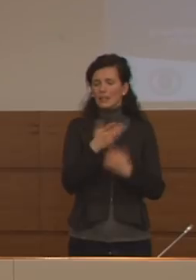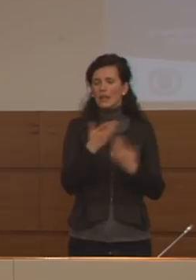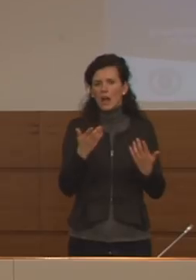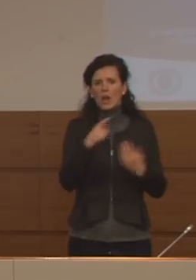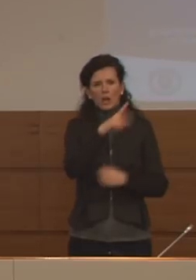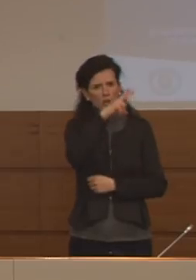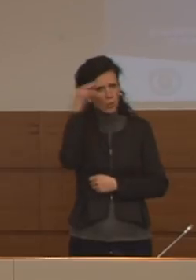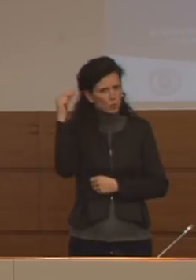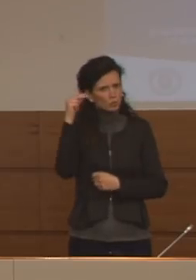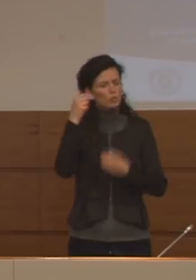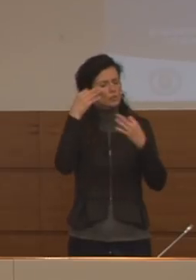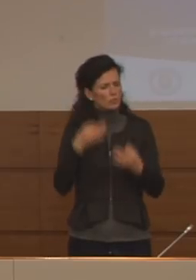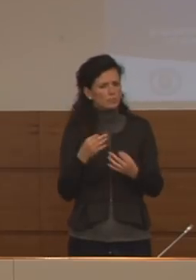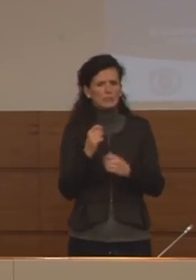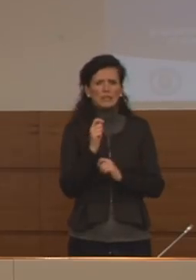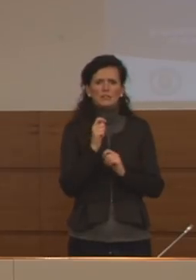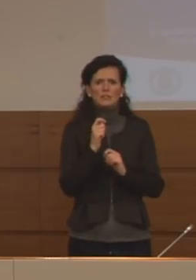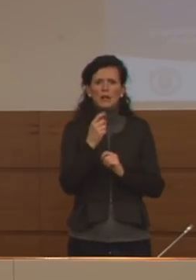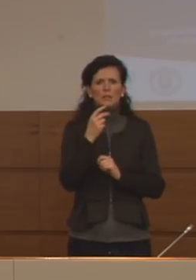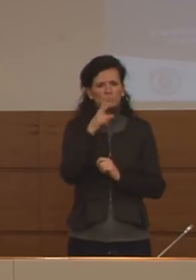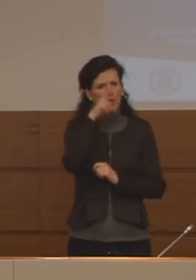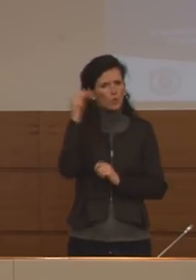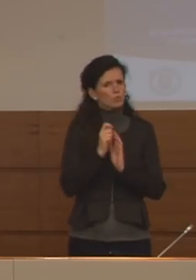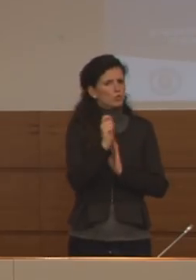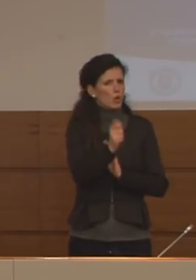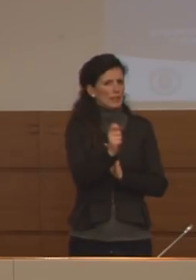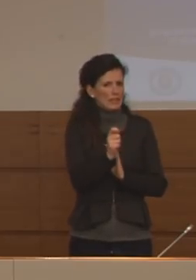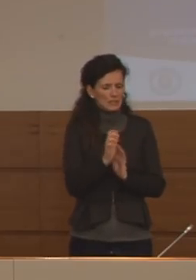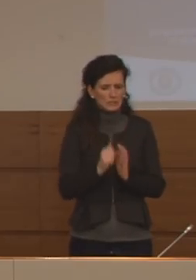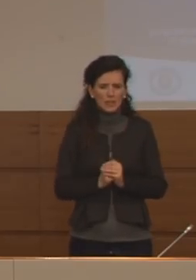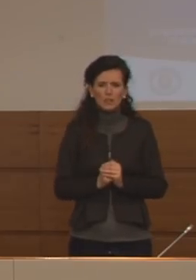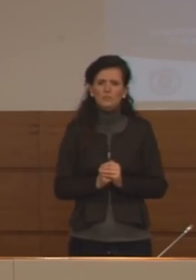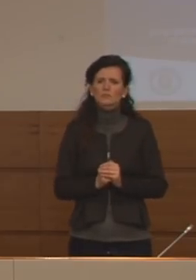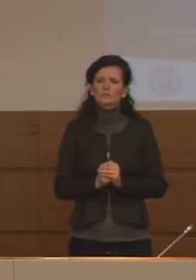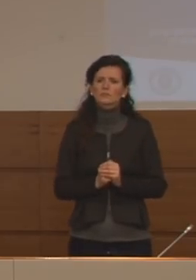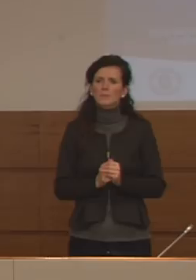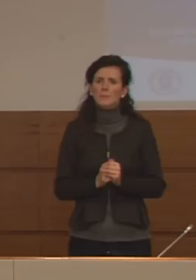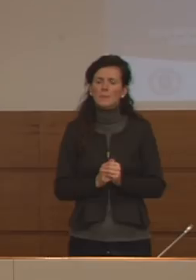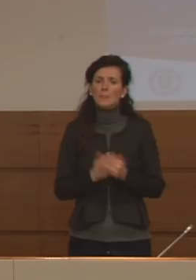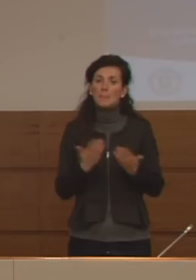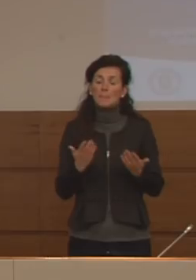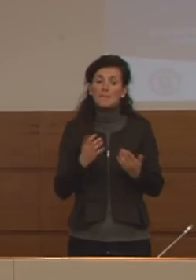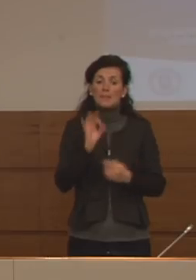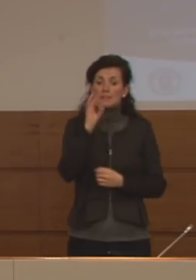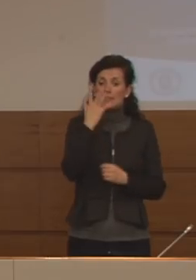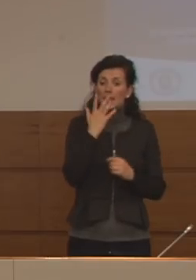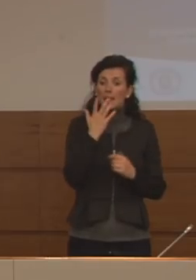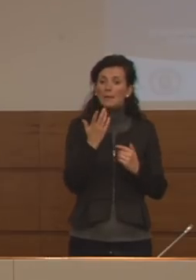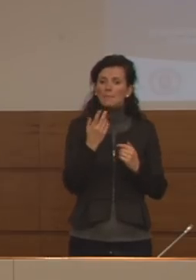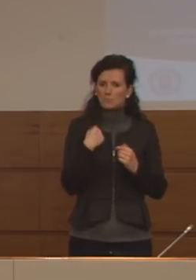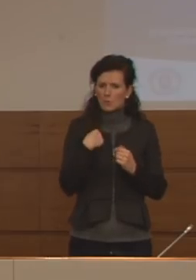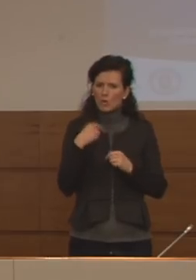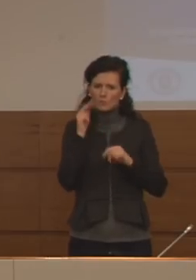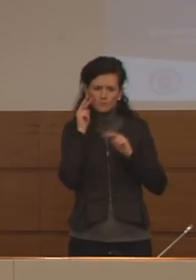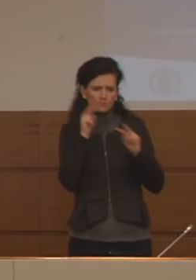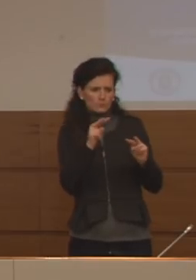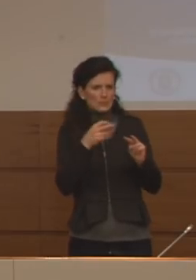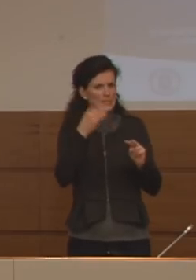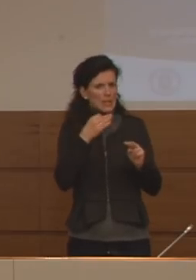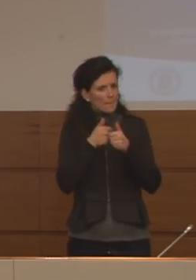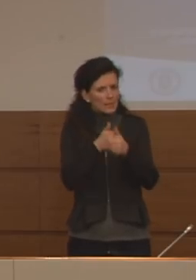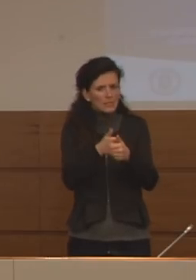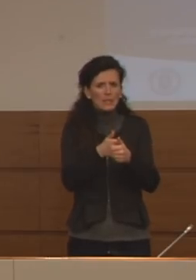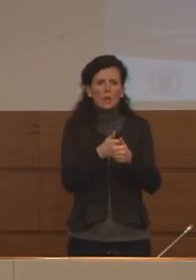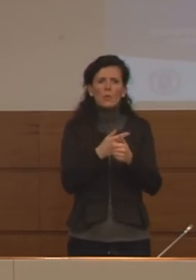indennizzato quindi la nostra attenzione anche proattiva per esempio noi seguiamo ove non ci fossero denunce direttamente anche dalla stampa alle notizie